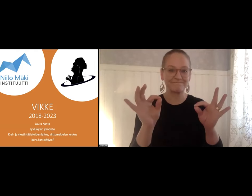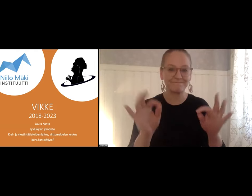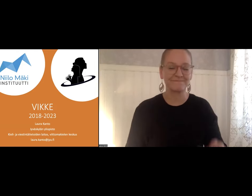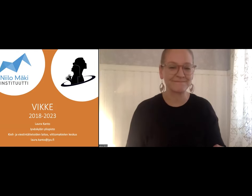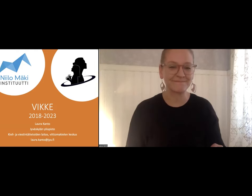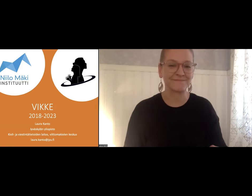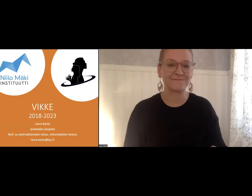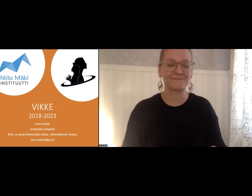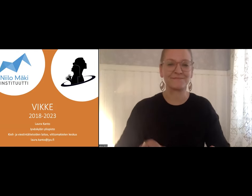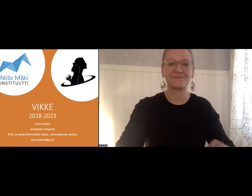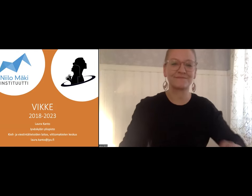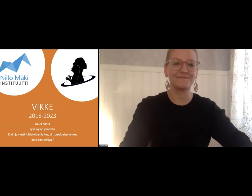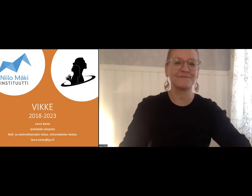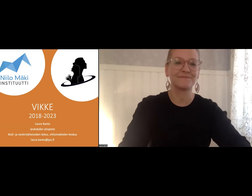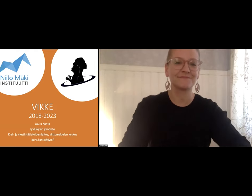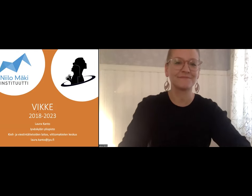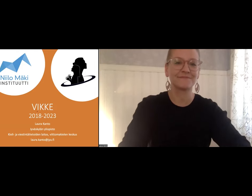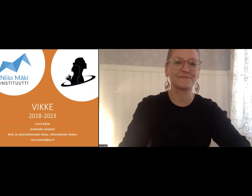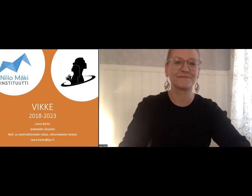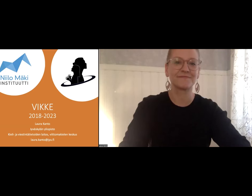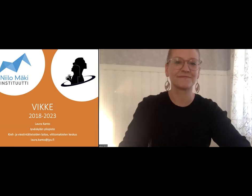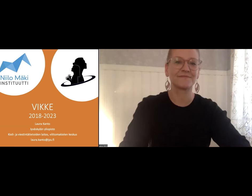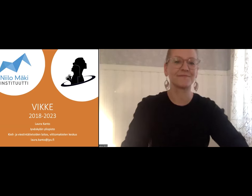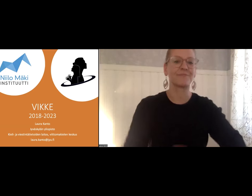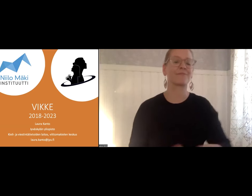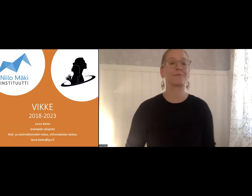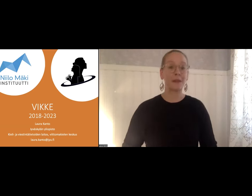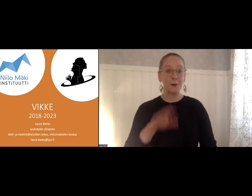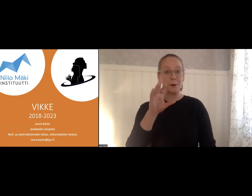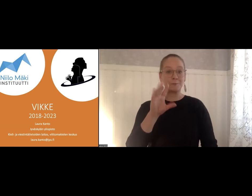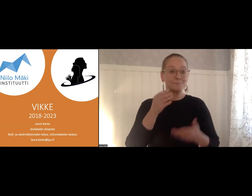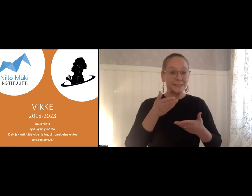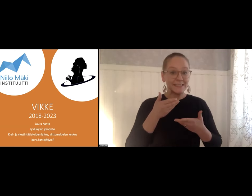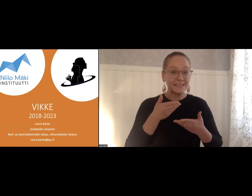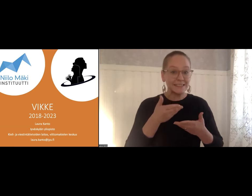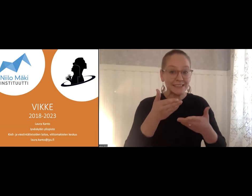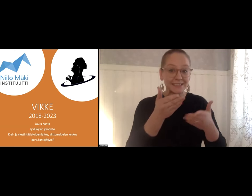Hyvä. Toivottavasti näette minut.